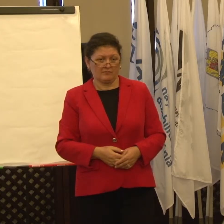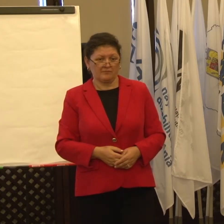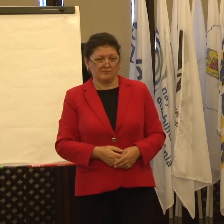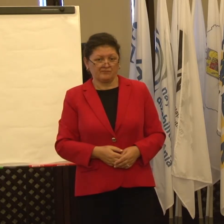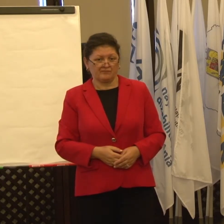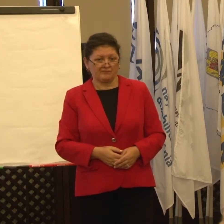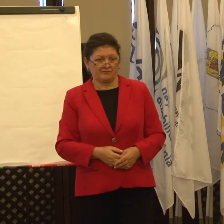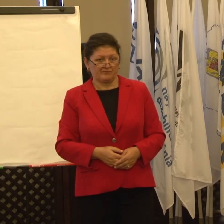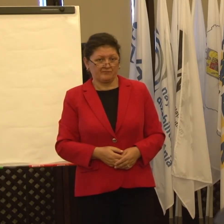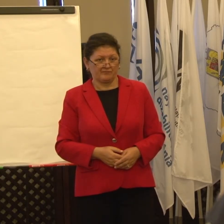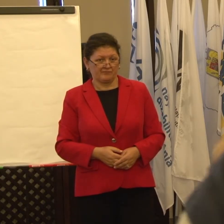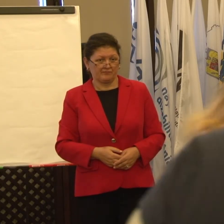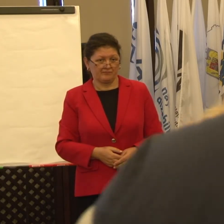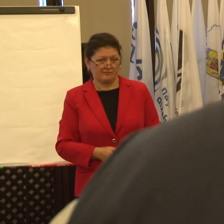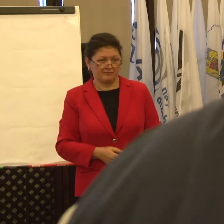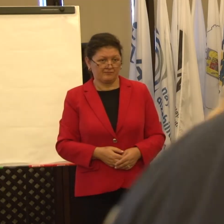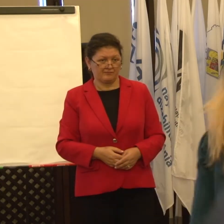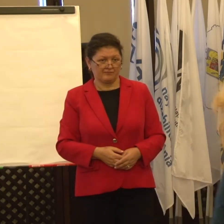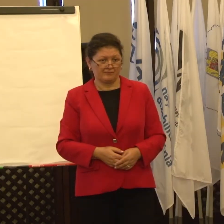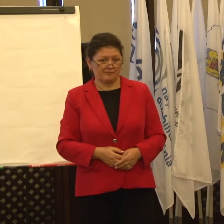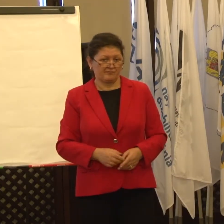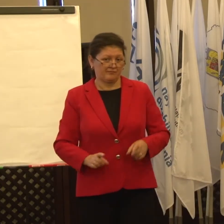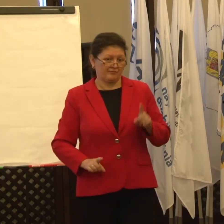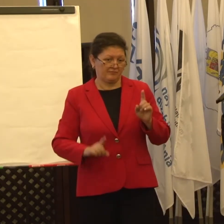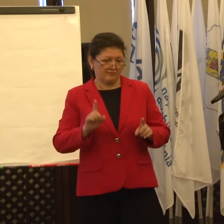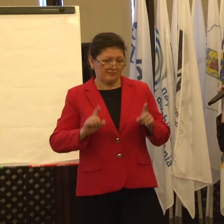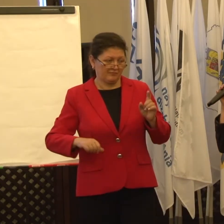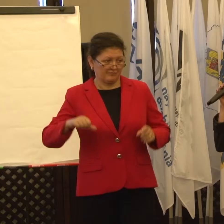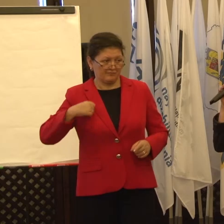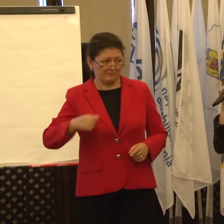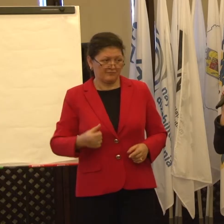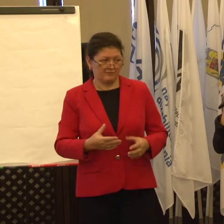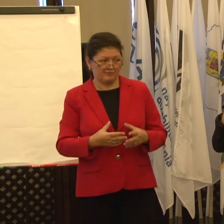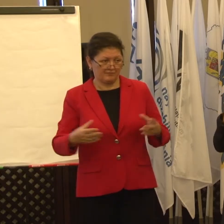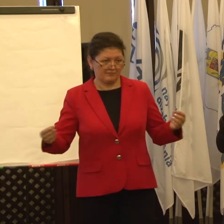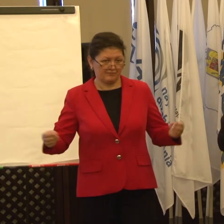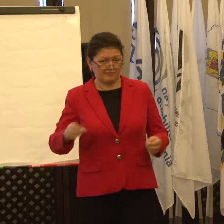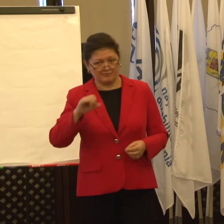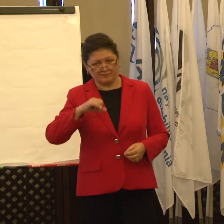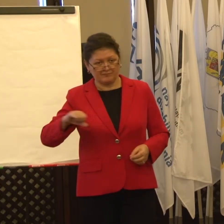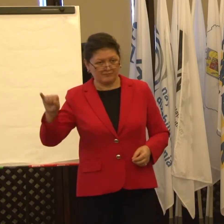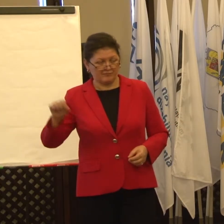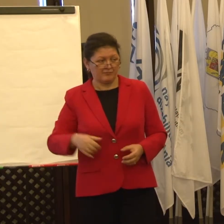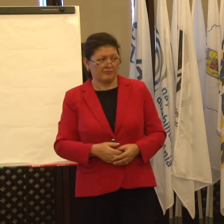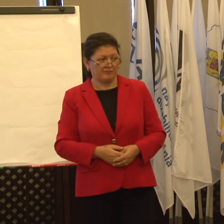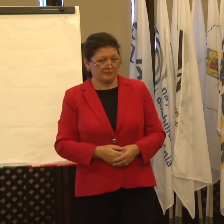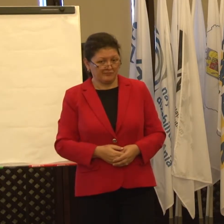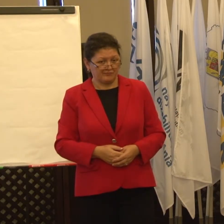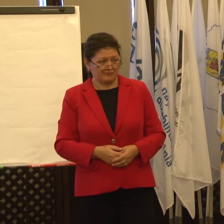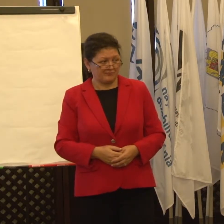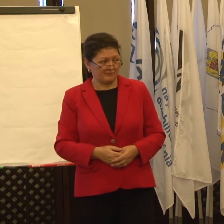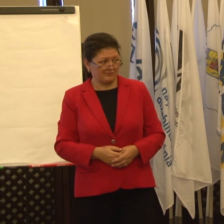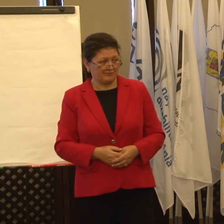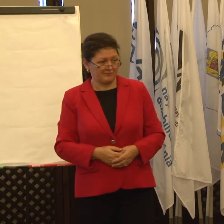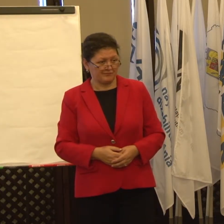cu persoana respectivă. Dacă sunt multe categorii în care sunt mulți cei care